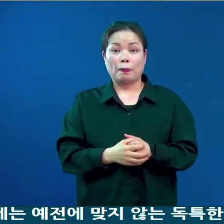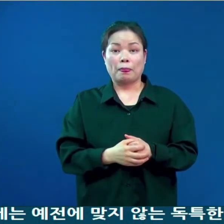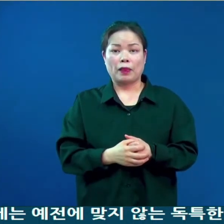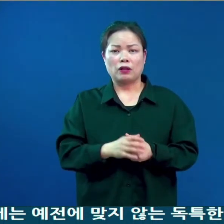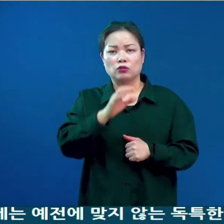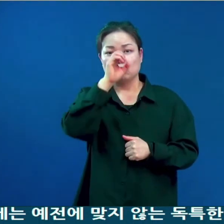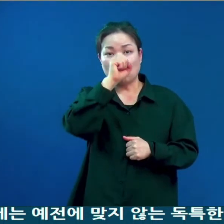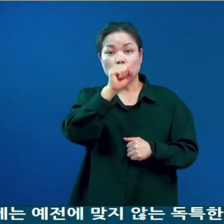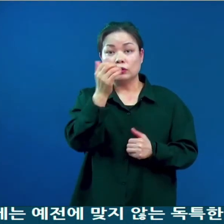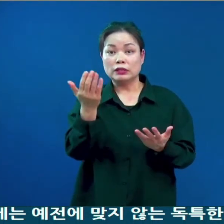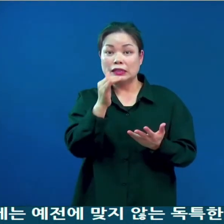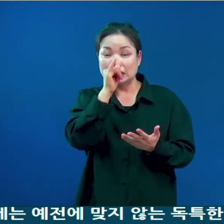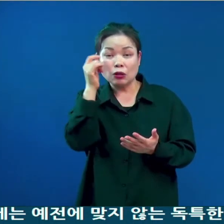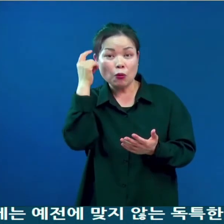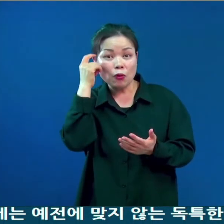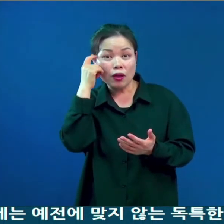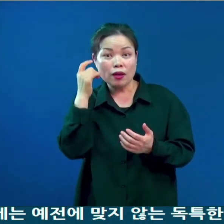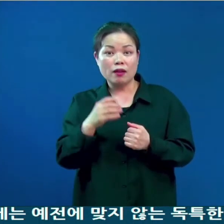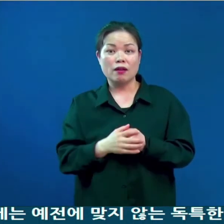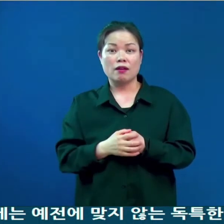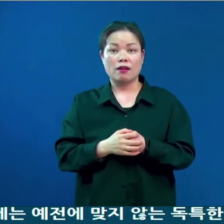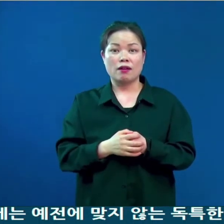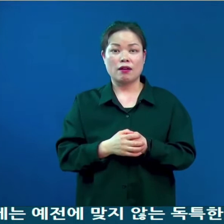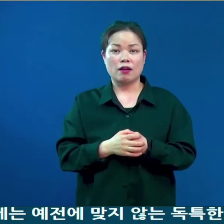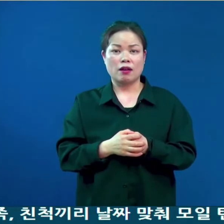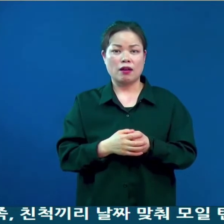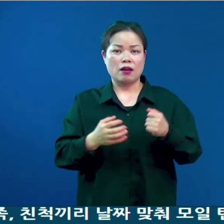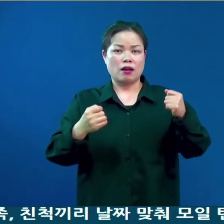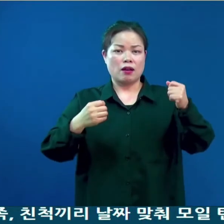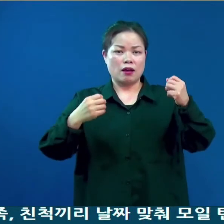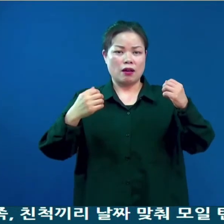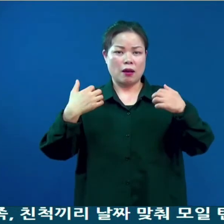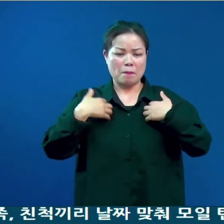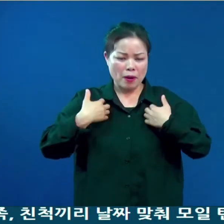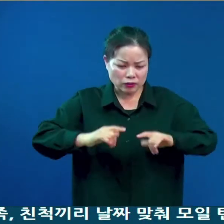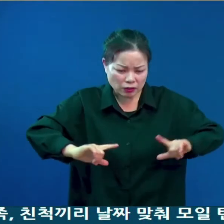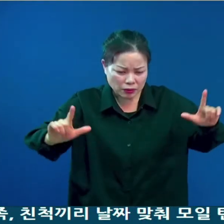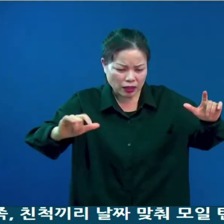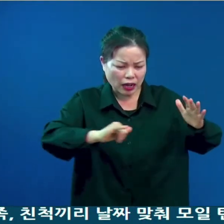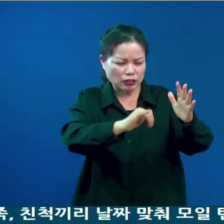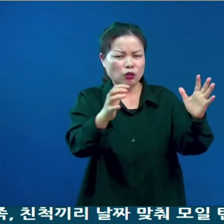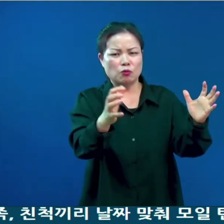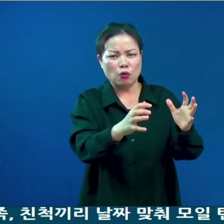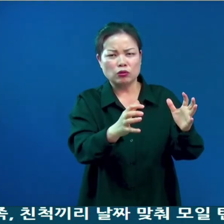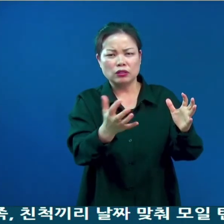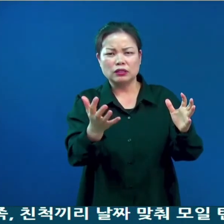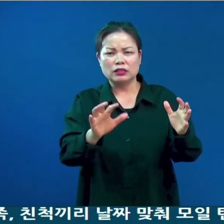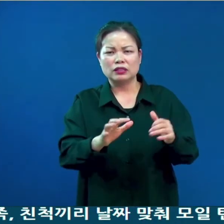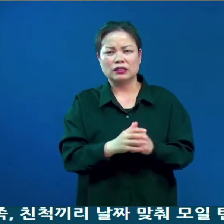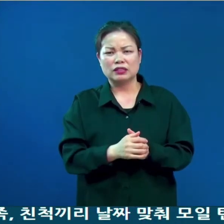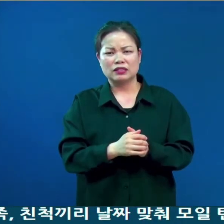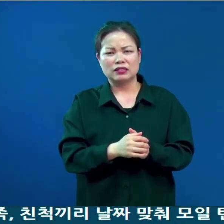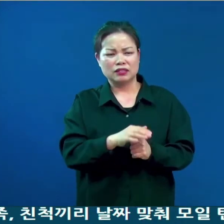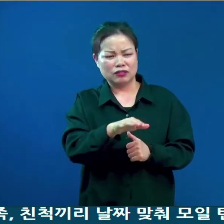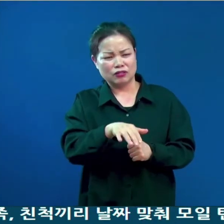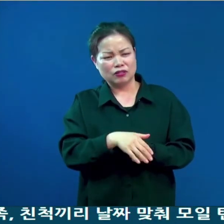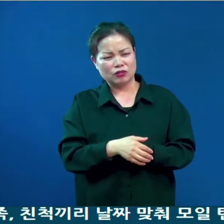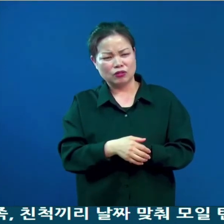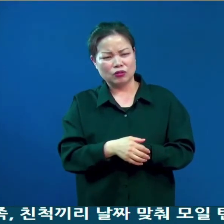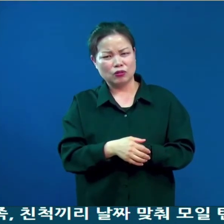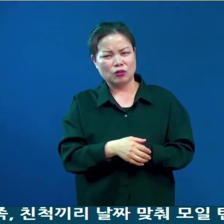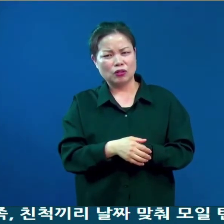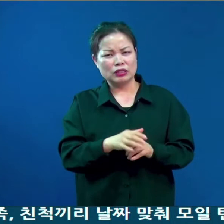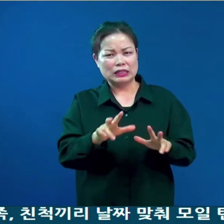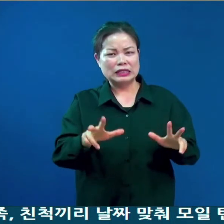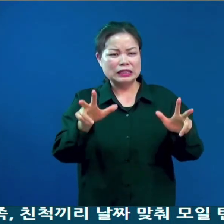그래서 좋은 일도 있습니다. 왜요? 그랬더니 명절마다 이게 가족들이 모이면 그런데요. 아니 너